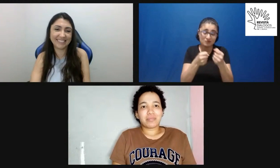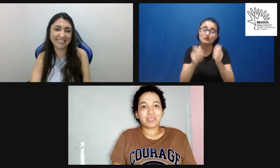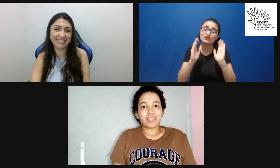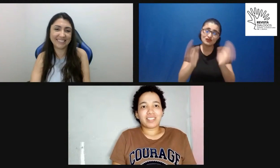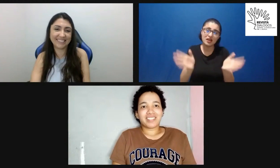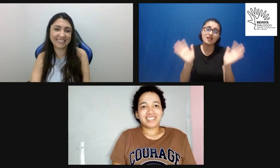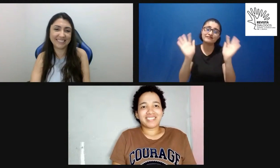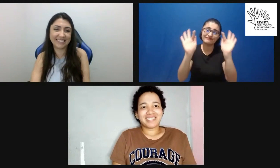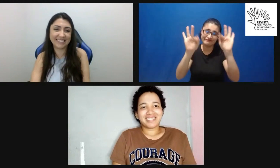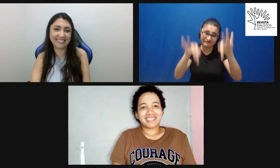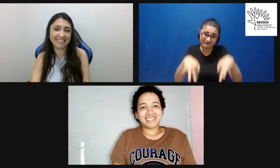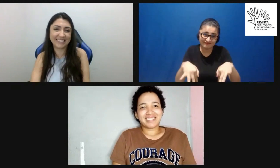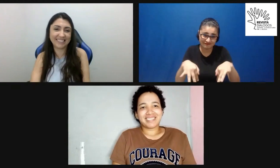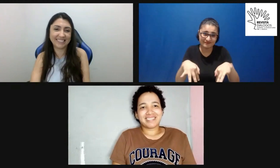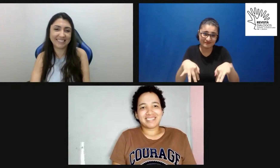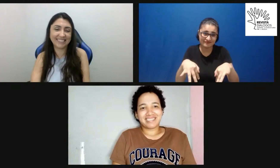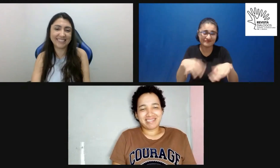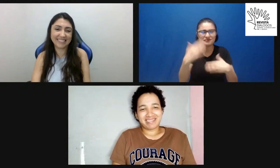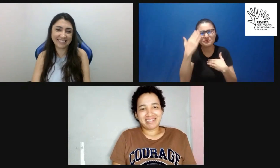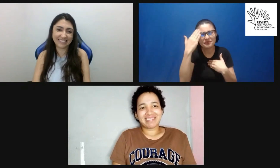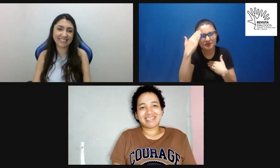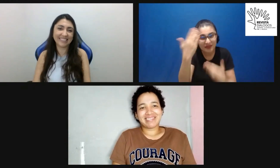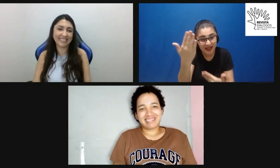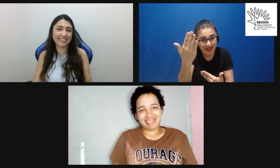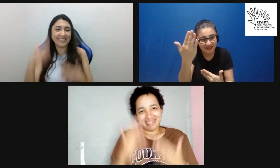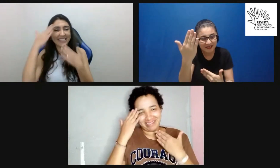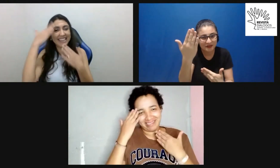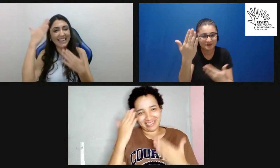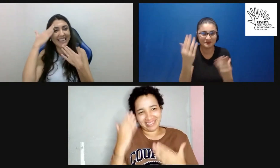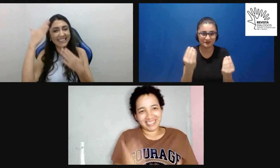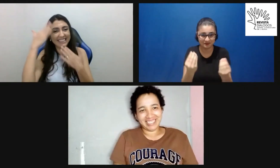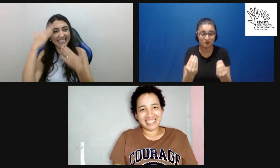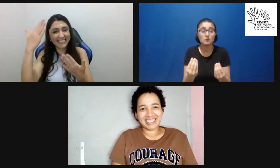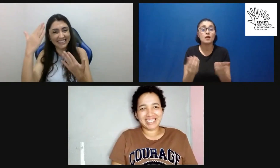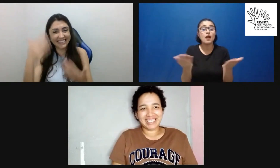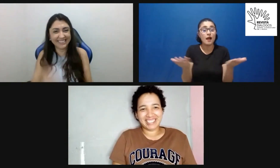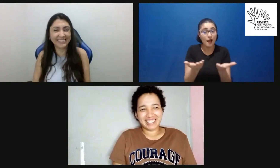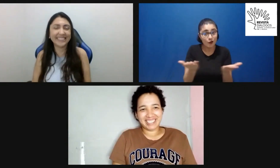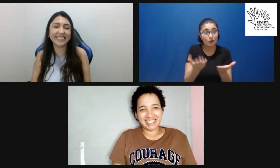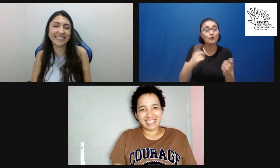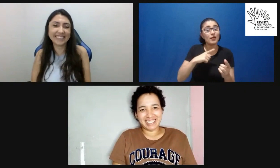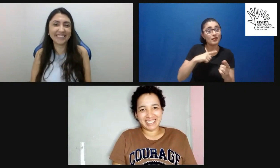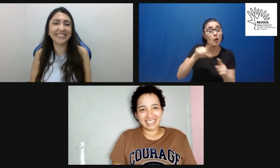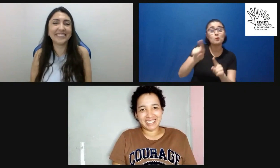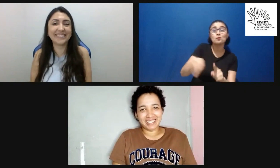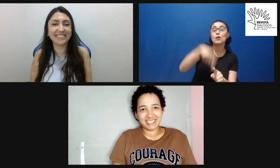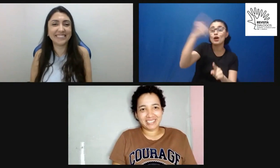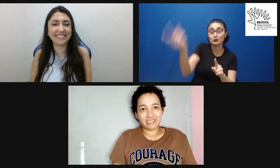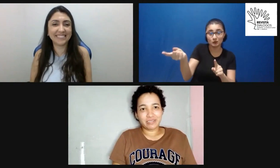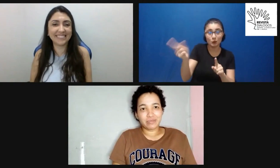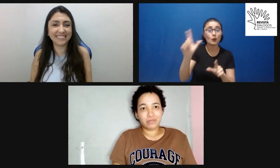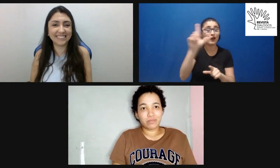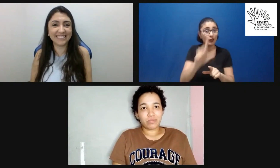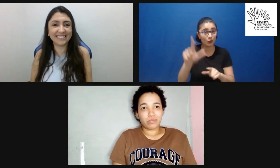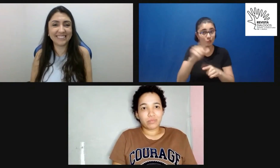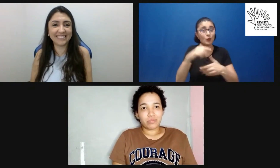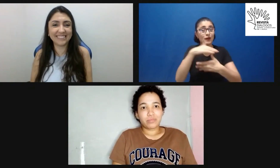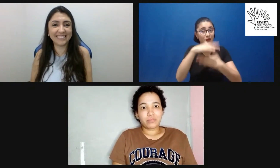Agradeço pela entrevista e finalizamos por aqui. Obrigada! Agora nós temos mais um espaço